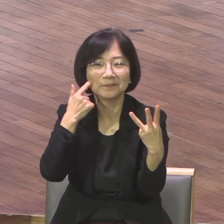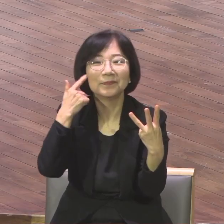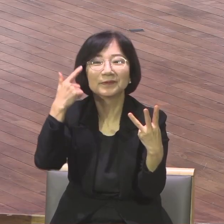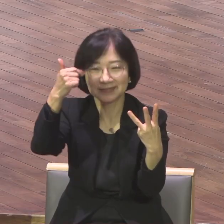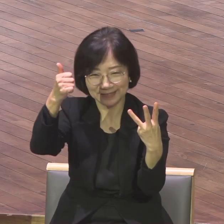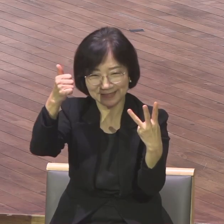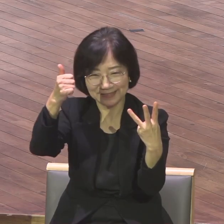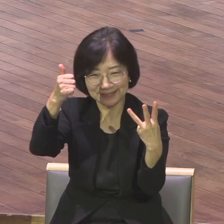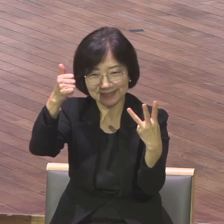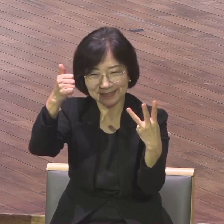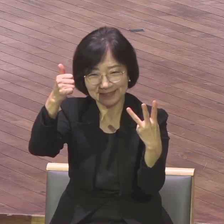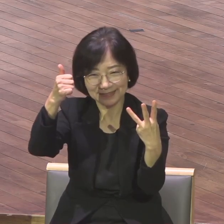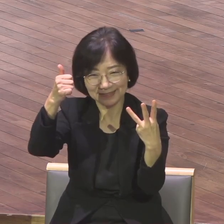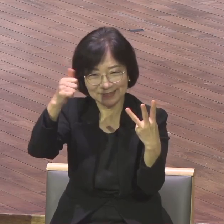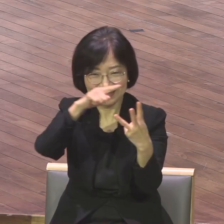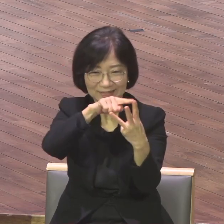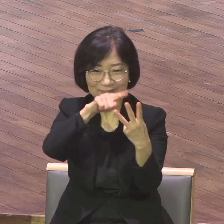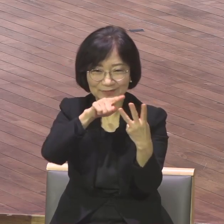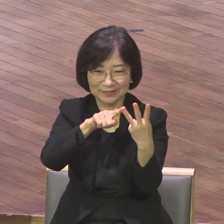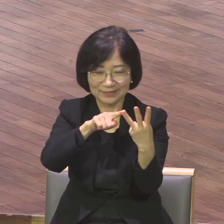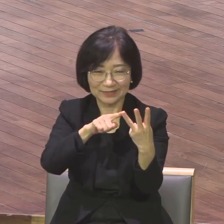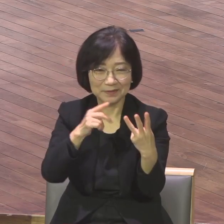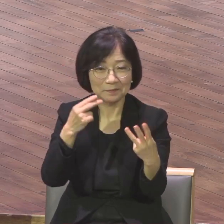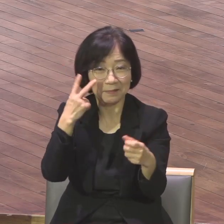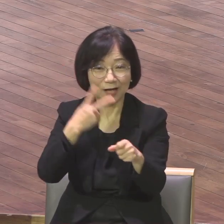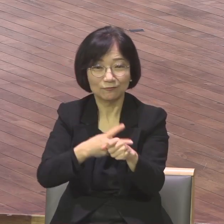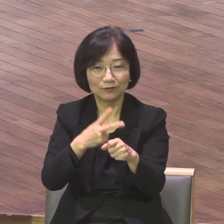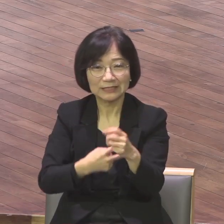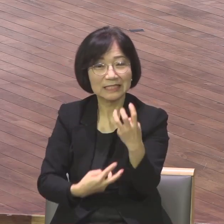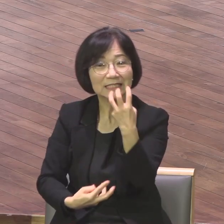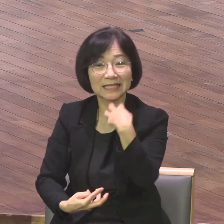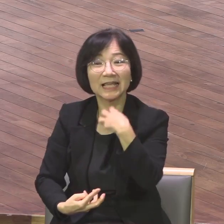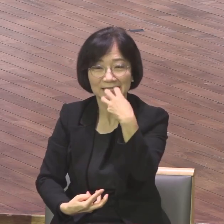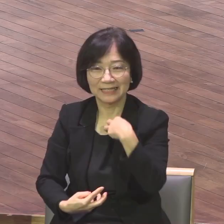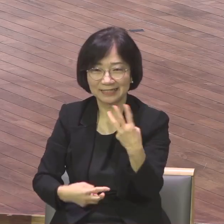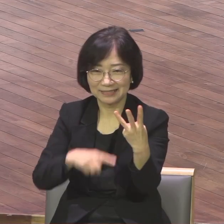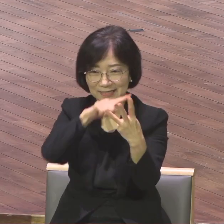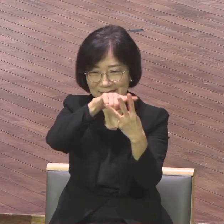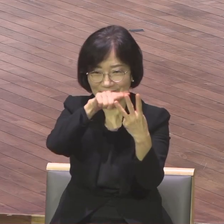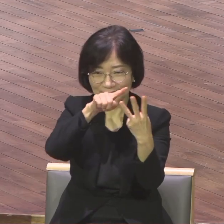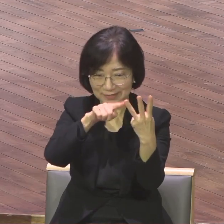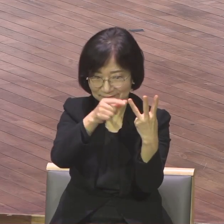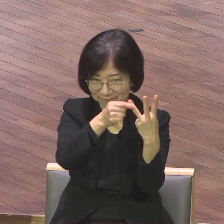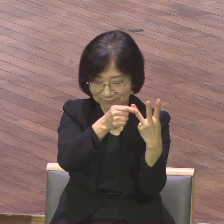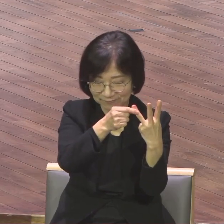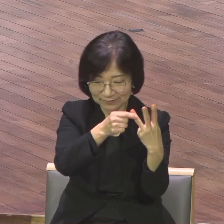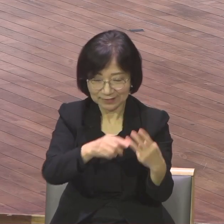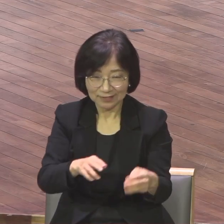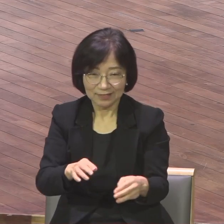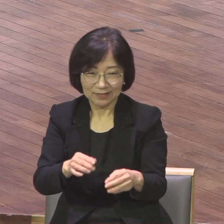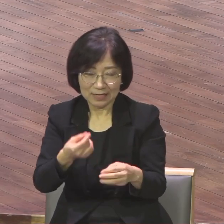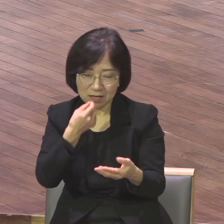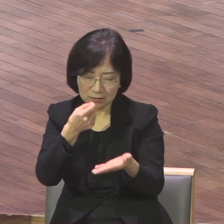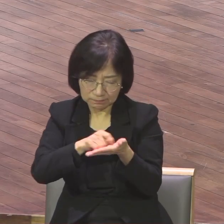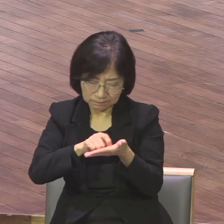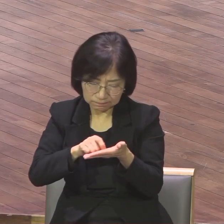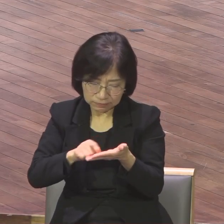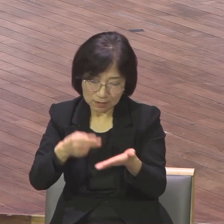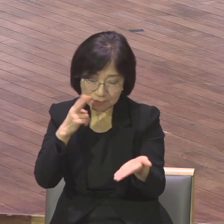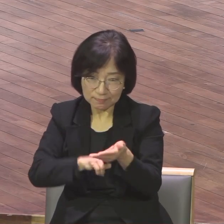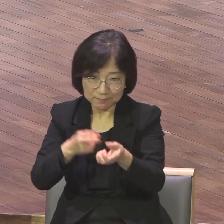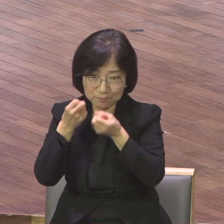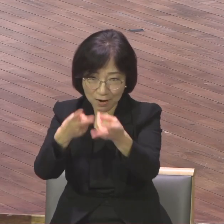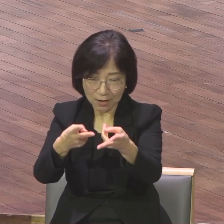목사였어요. 목회자였습니다. 바울이 쓴 서신서를 보면 목사로서 이